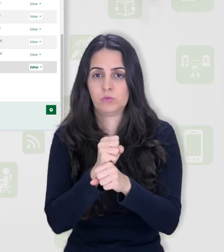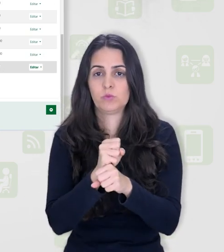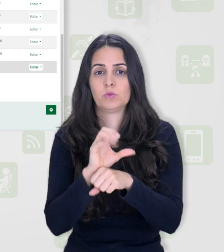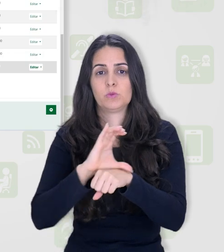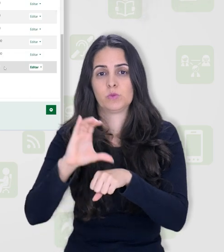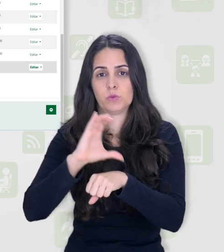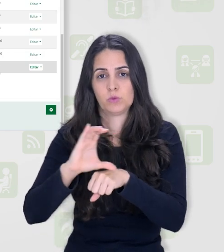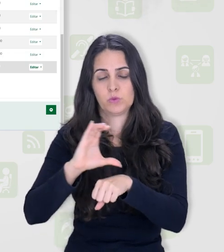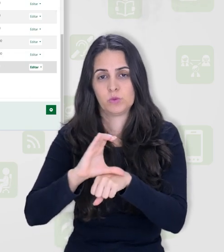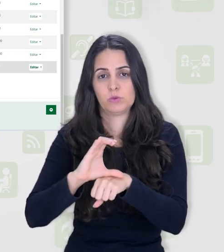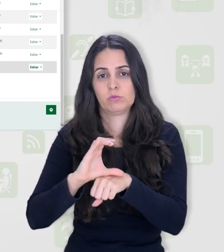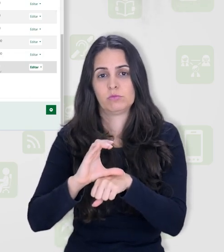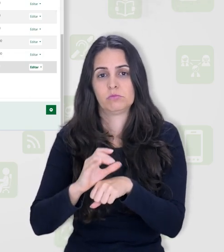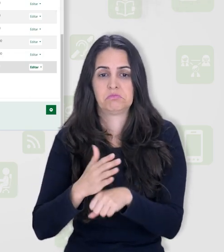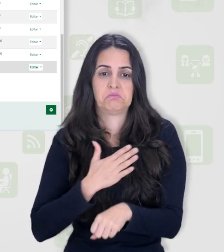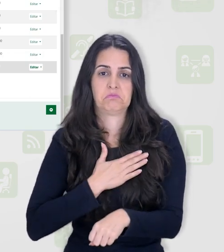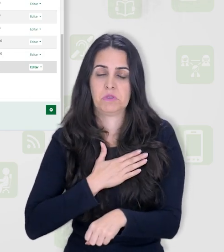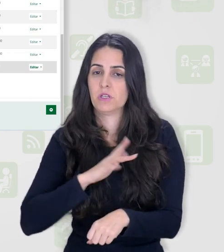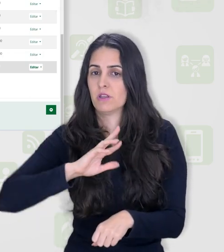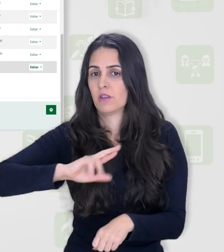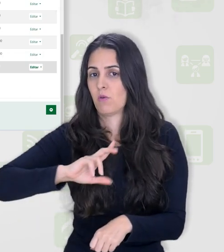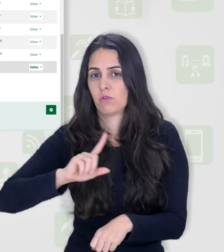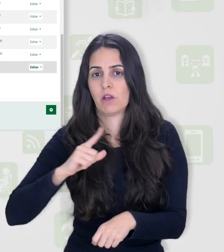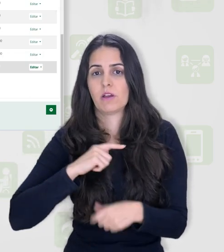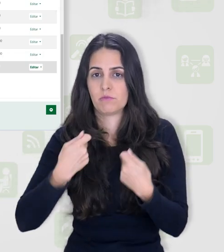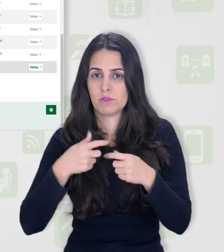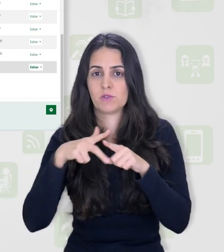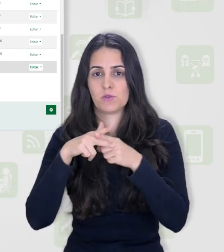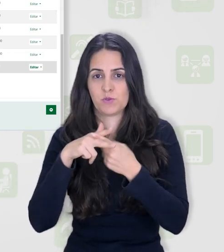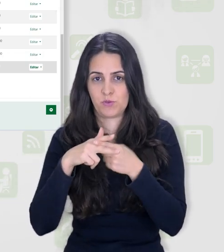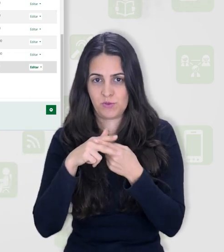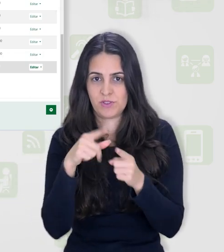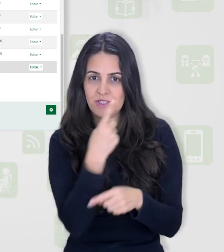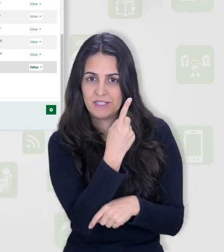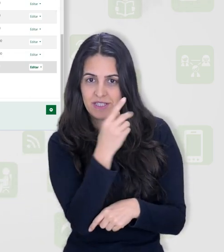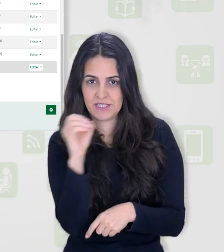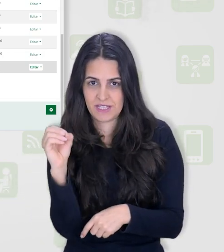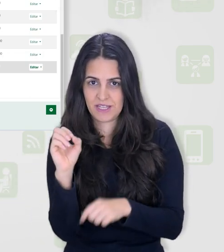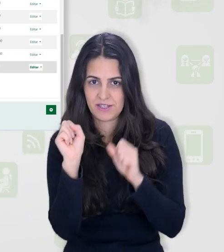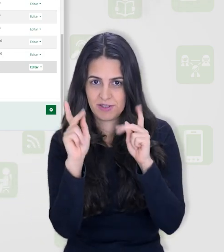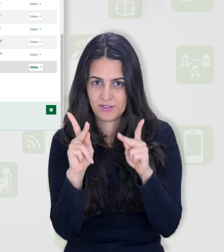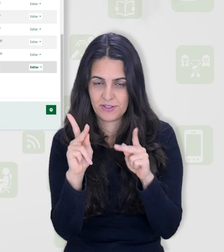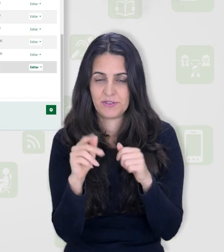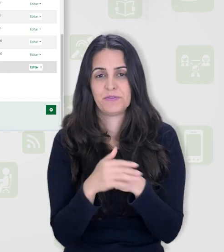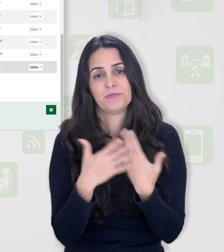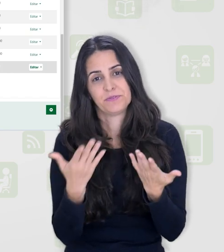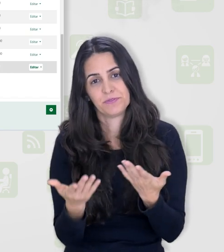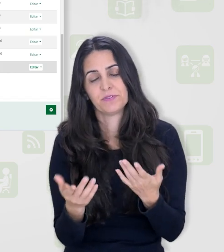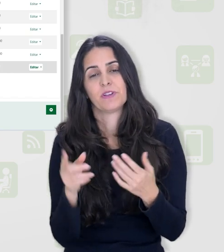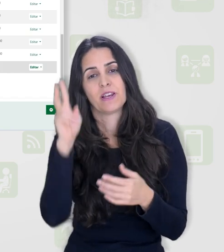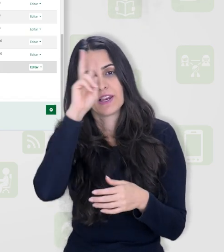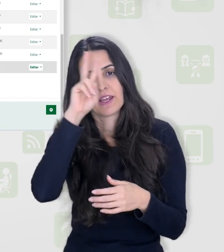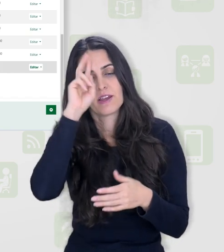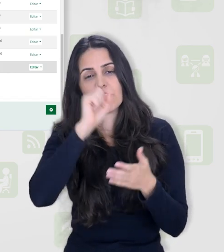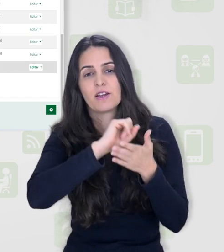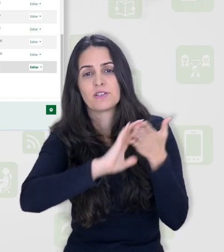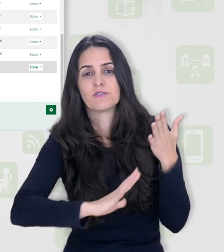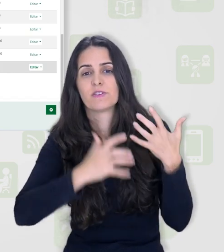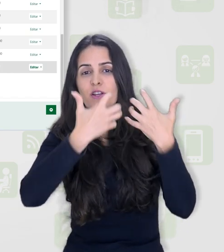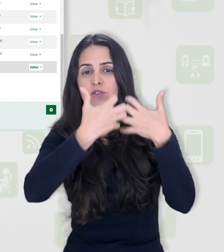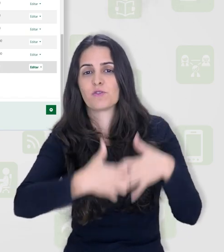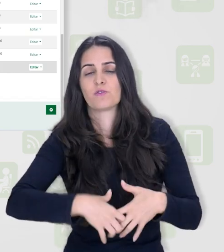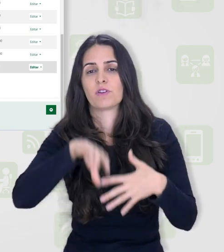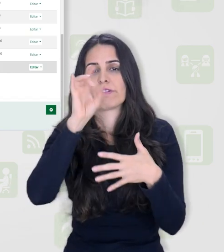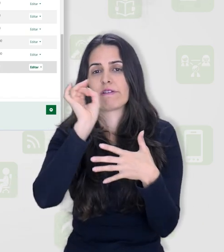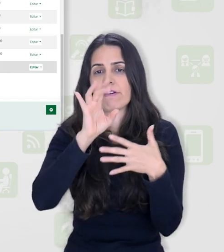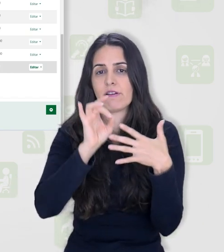do seu curso a minha aqui não está Preciso ajustar ela para 100 pontos e isso eu faço lá nas atividades configurando a nota